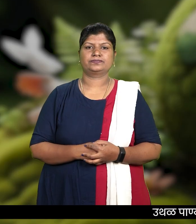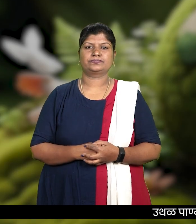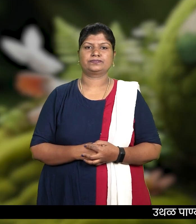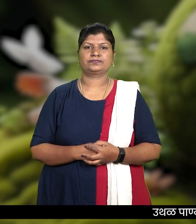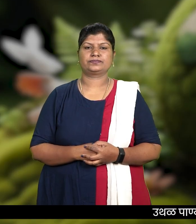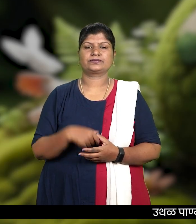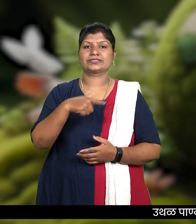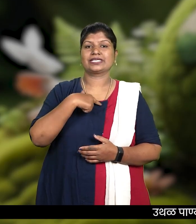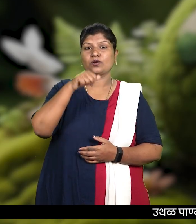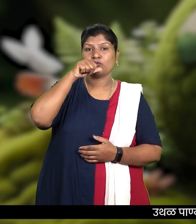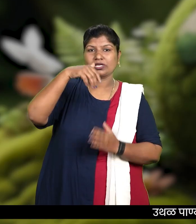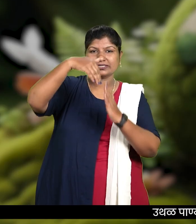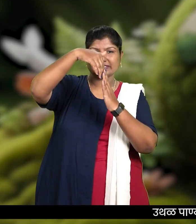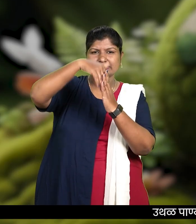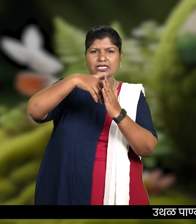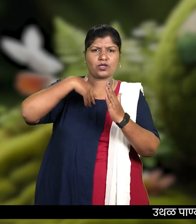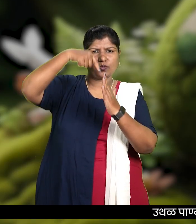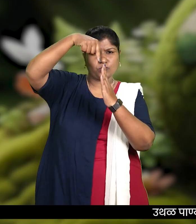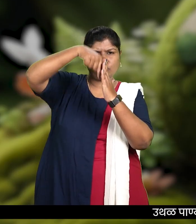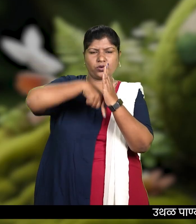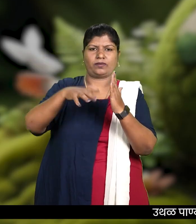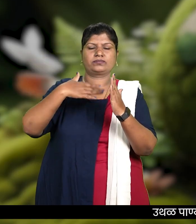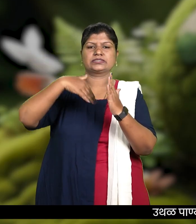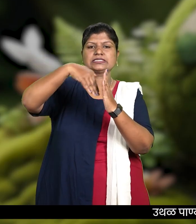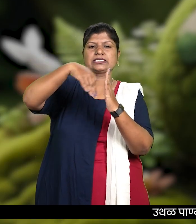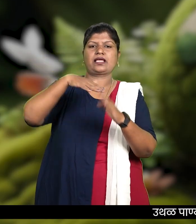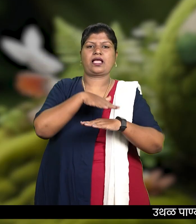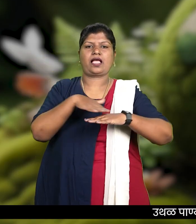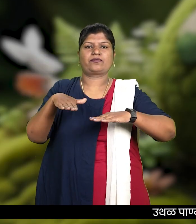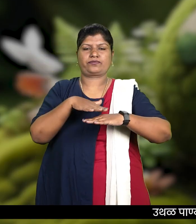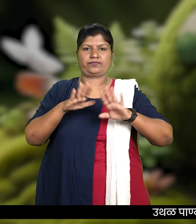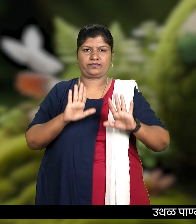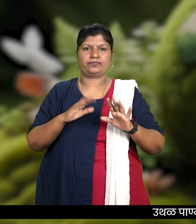उथळ पाण्यात लहान मासे आणि कोळंबी शेवाळ खात असतात.